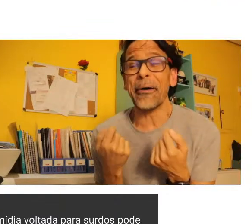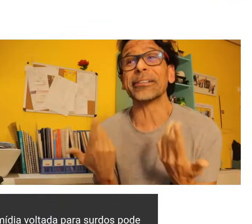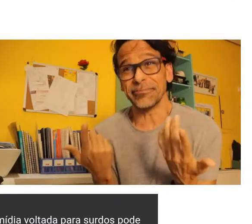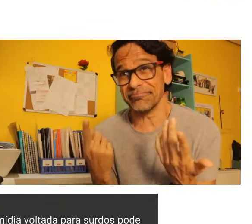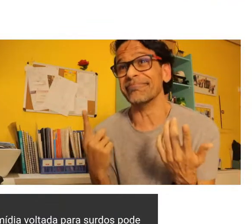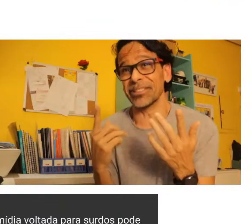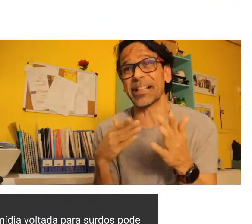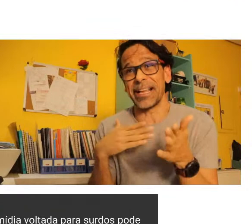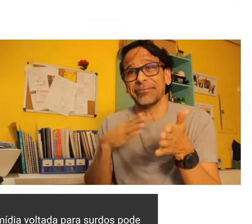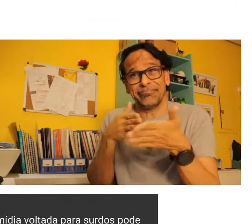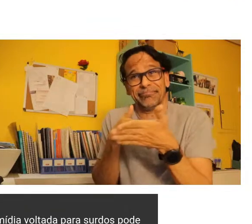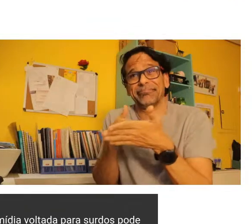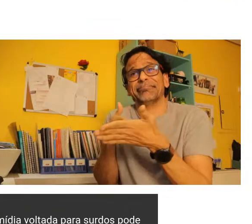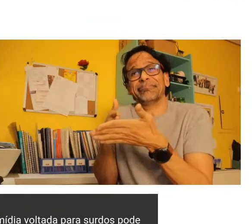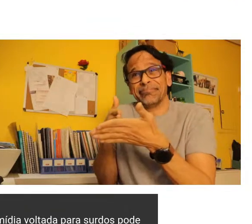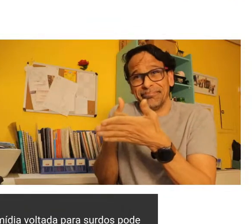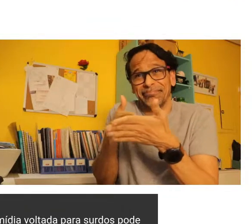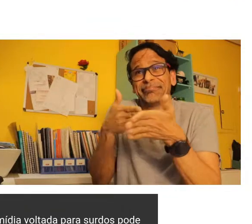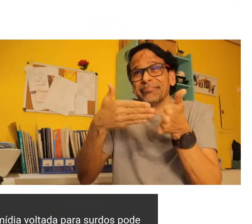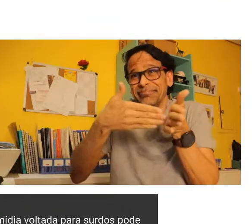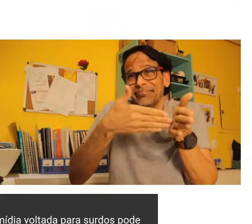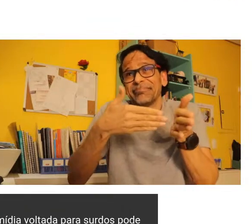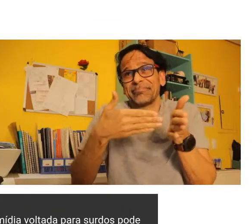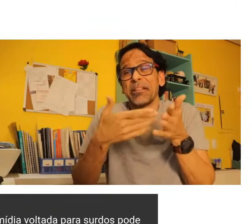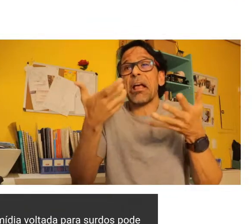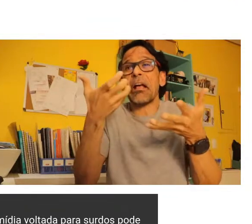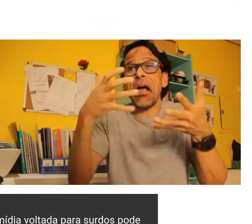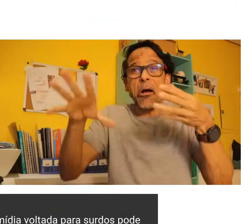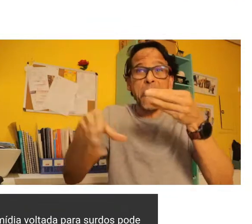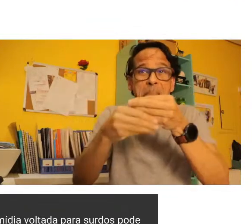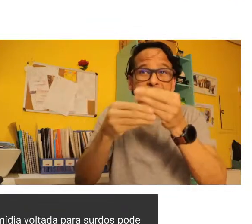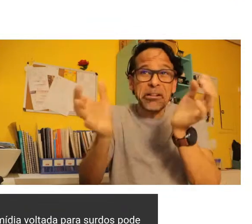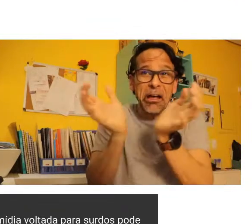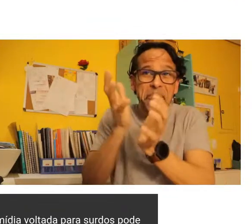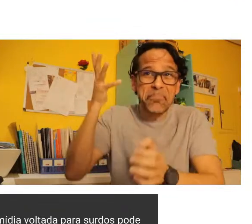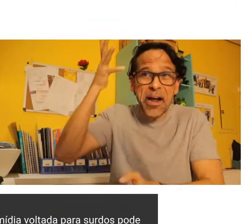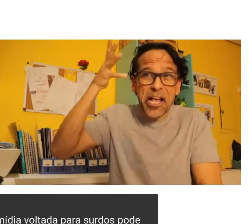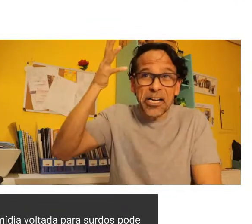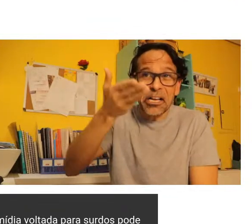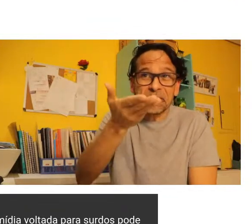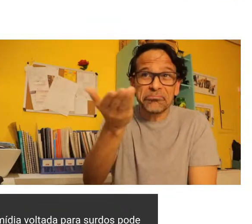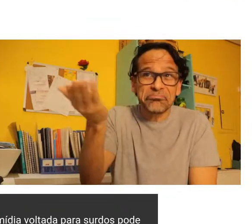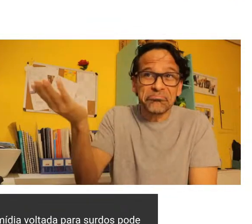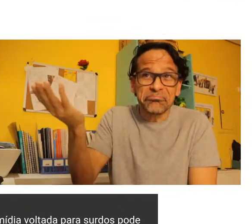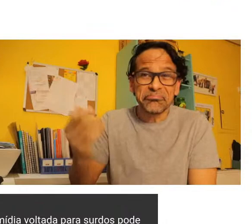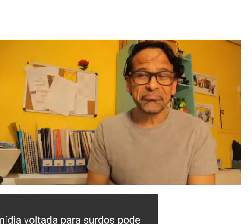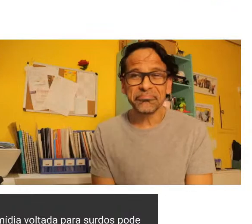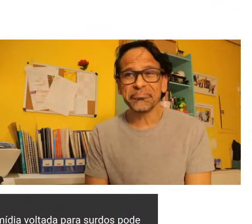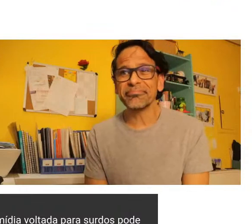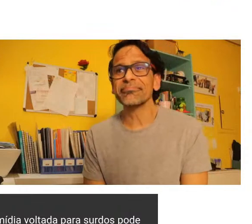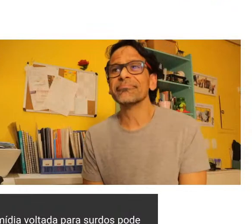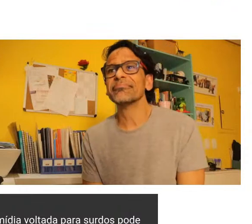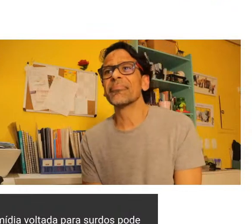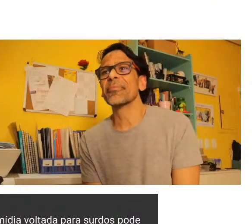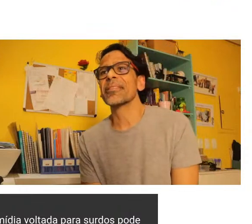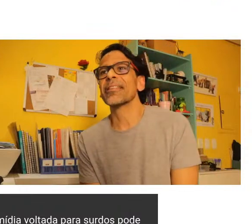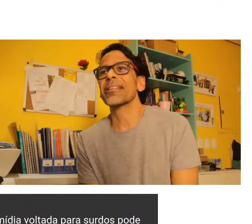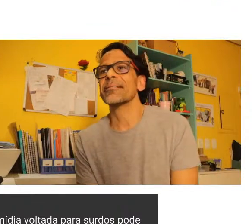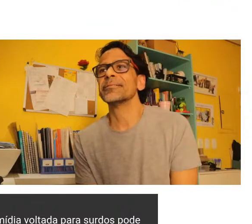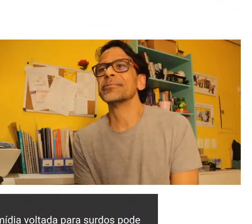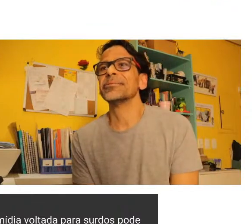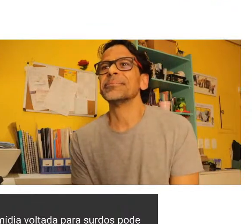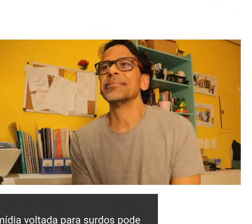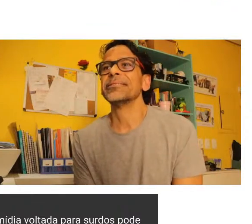estado Né desde o princípio do grande do negão do Sul mas no estado e já não sei é uma área da gente